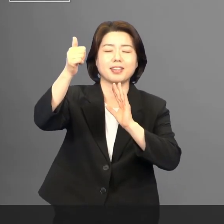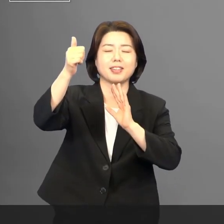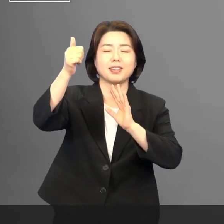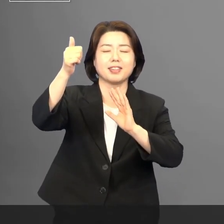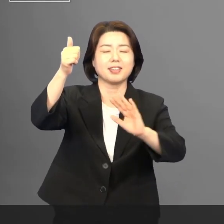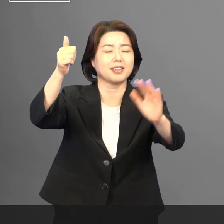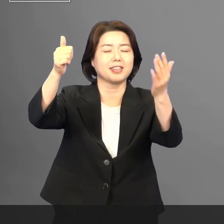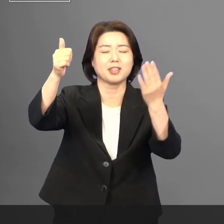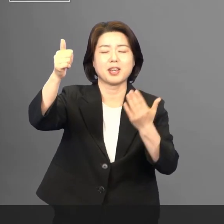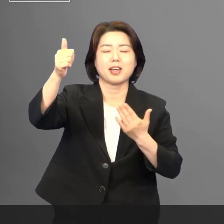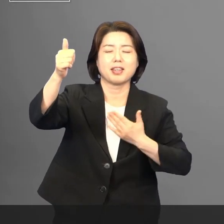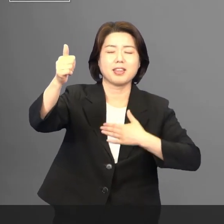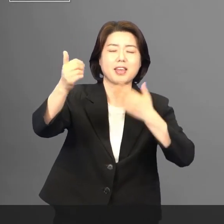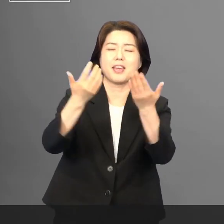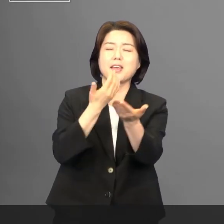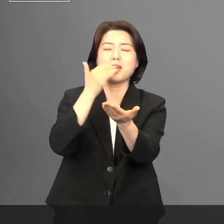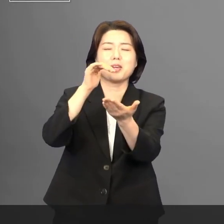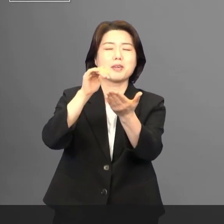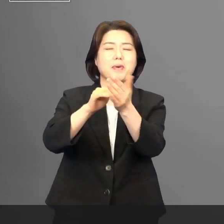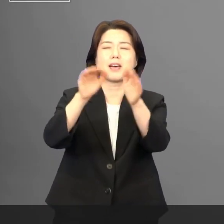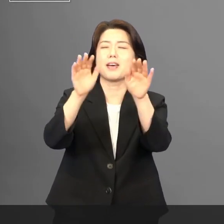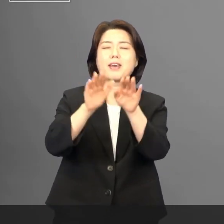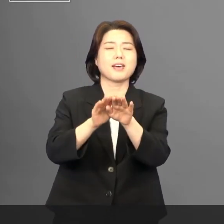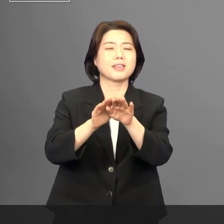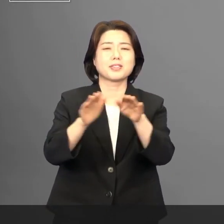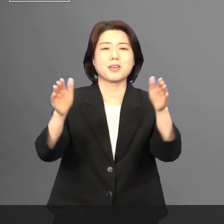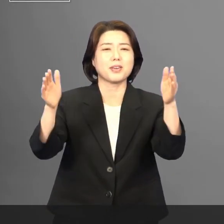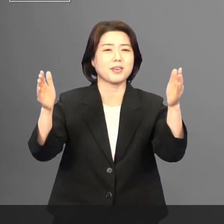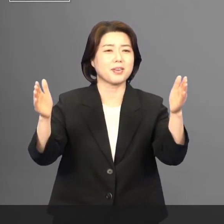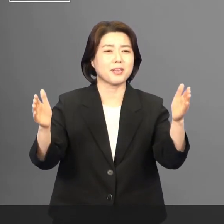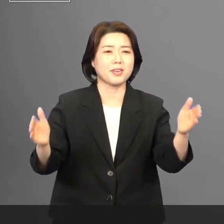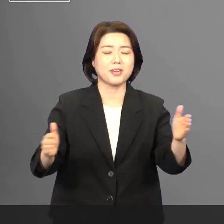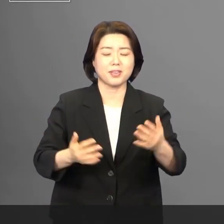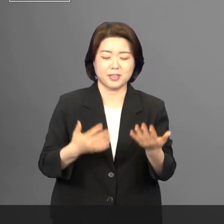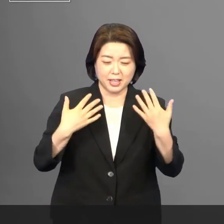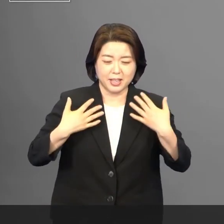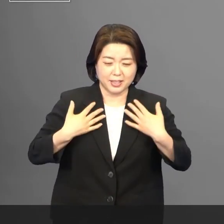주만이 내 만성